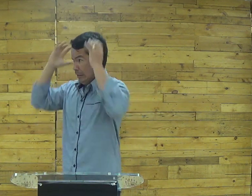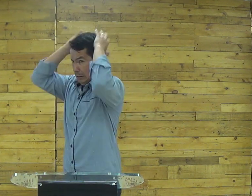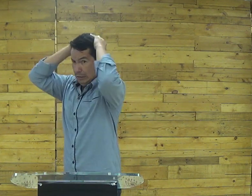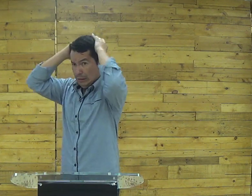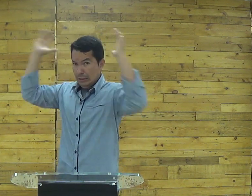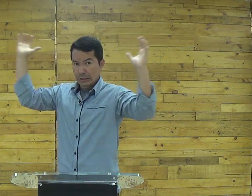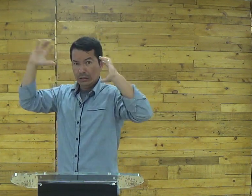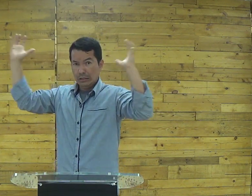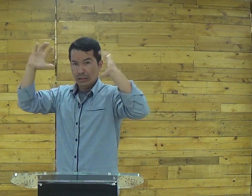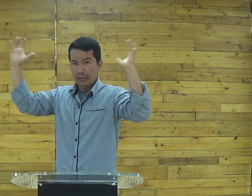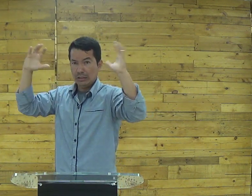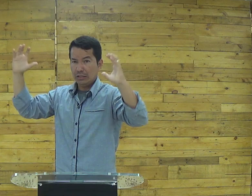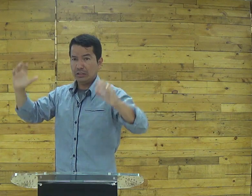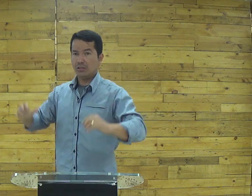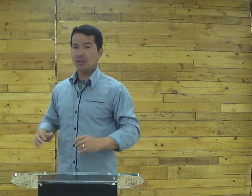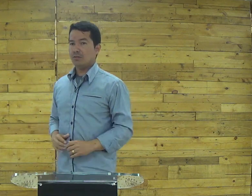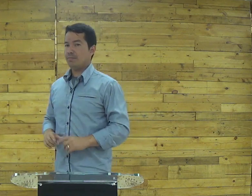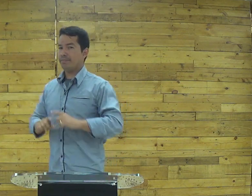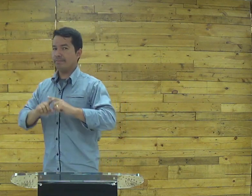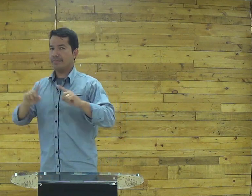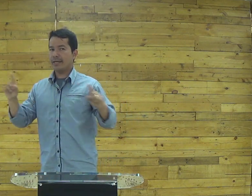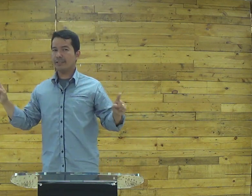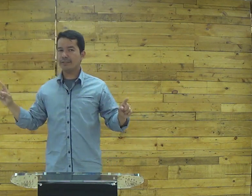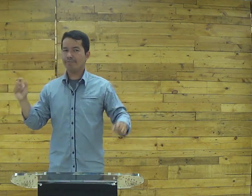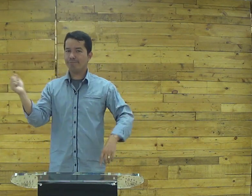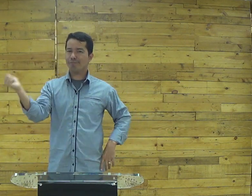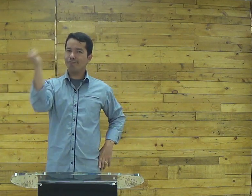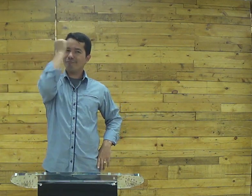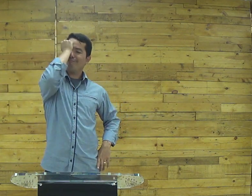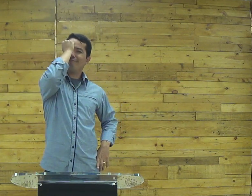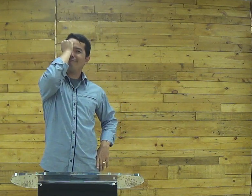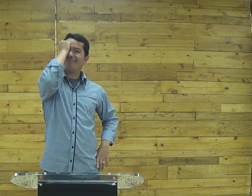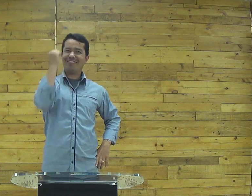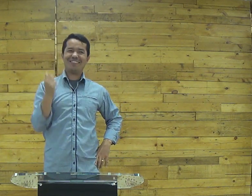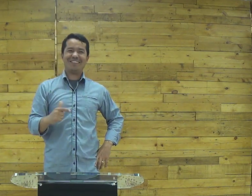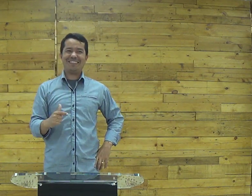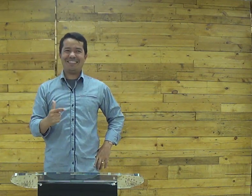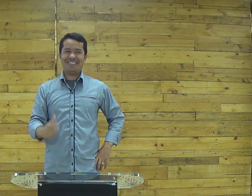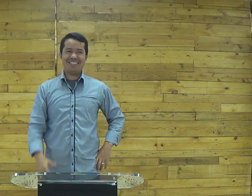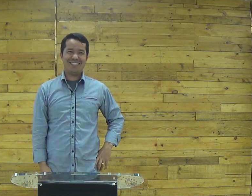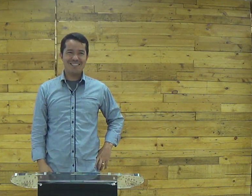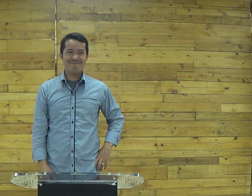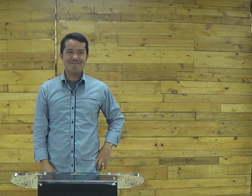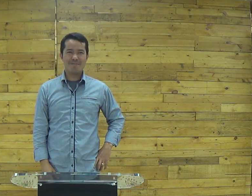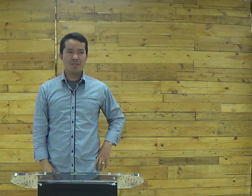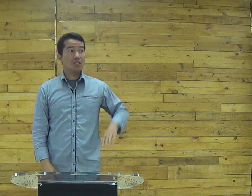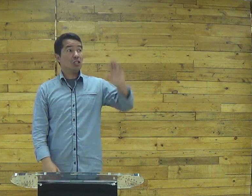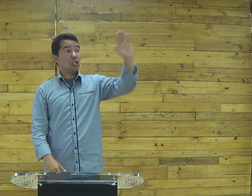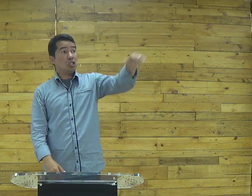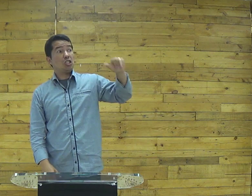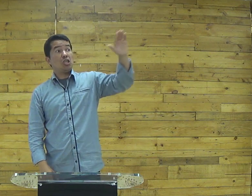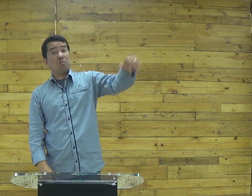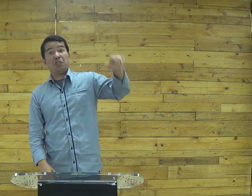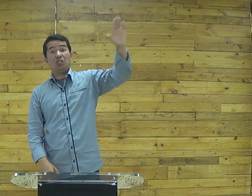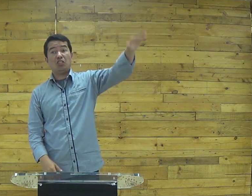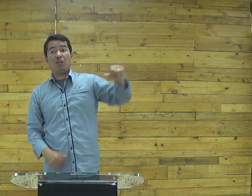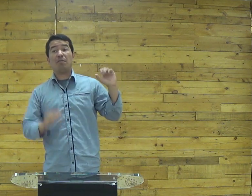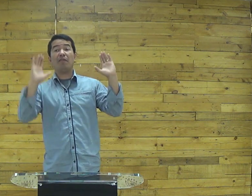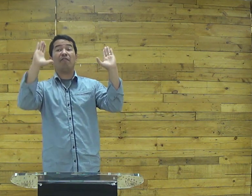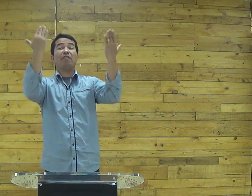O que a gente pode fazer? E fica desesperado. Mas não se arrepende de verdade. E ele